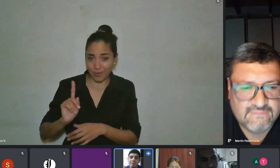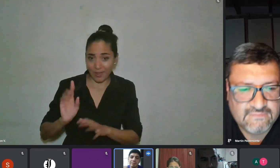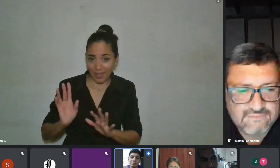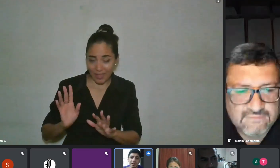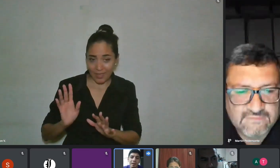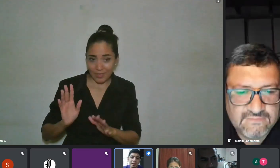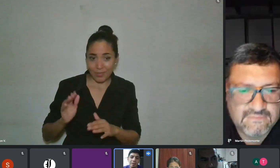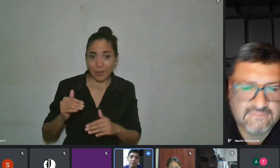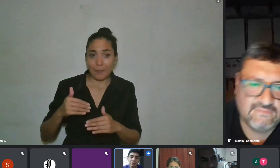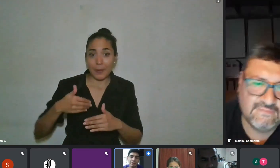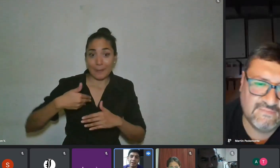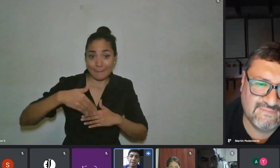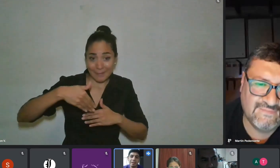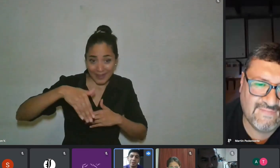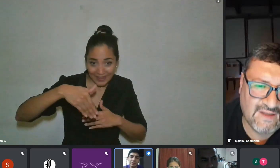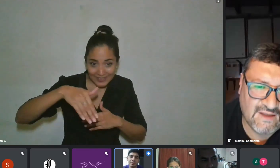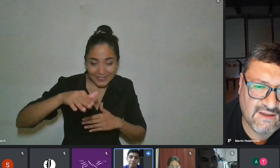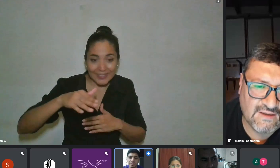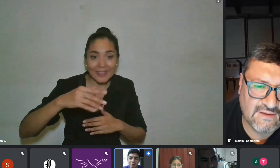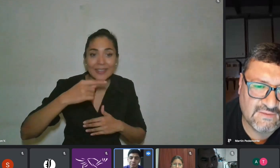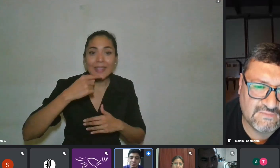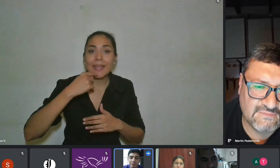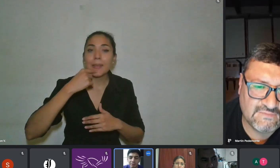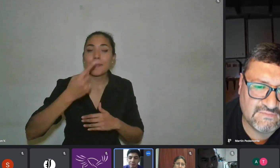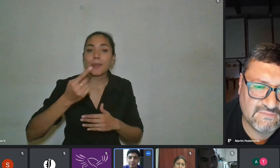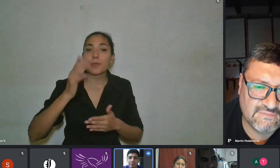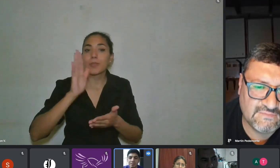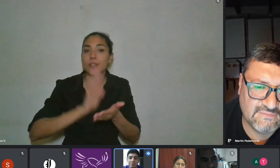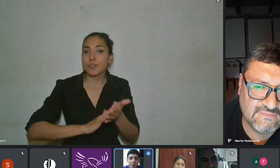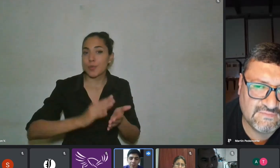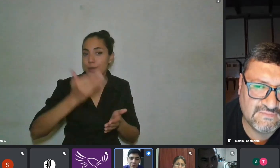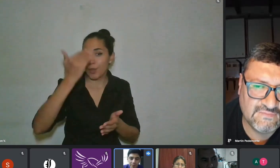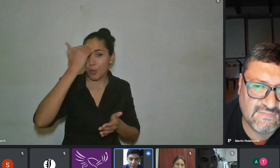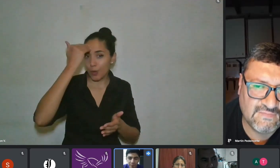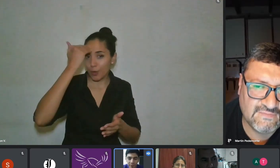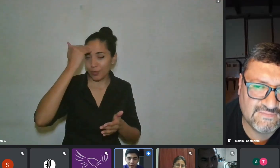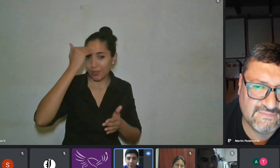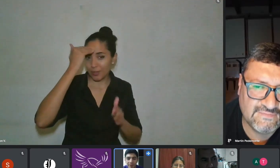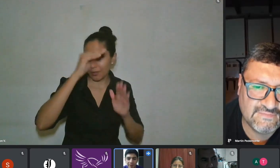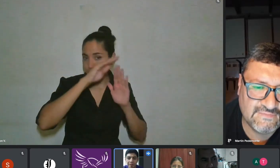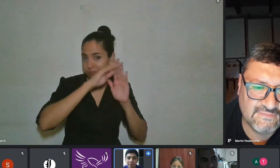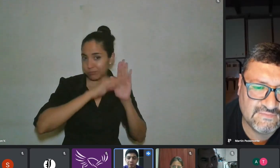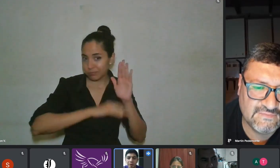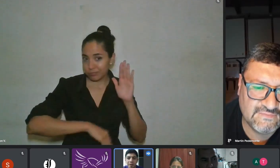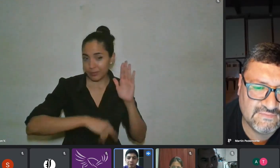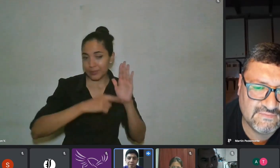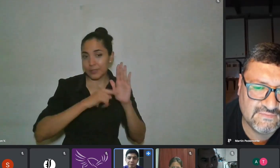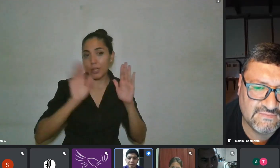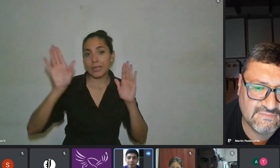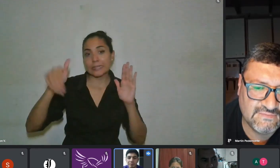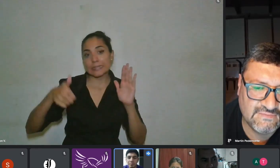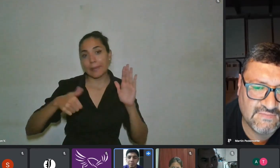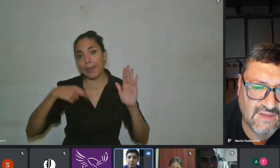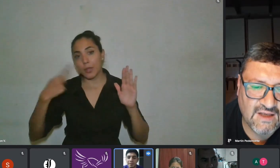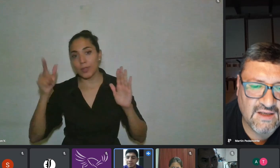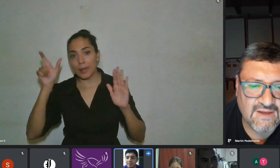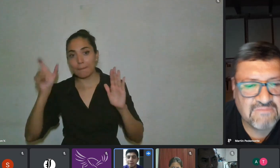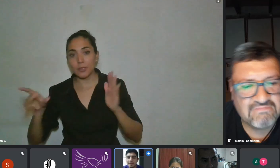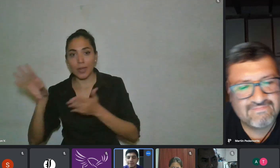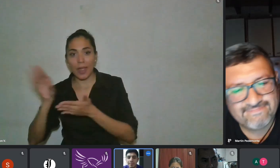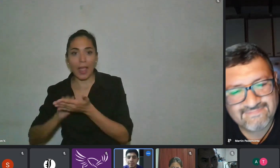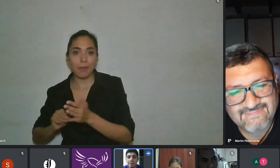más específicas de lo que hay dentro de la Constitución, o sea, buscaré algún abogado para que, o algo que nos dé un poco